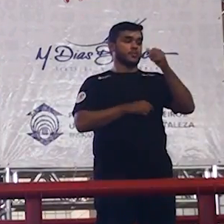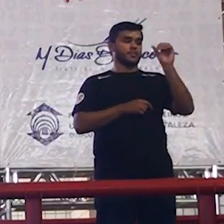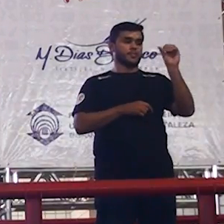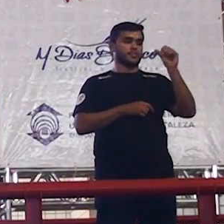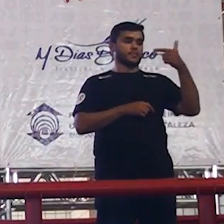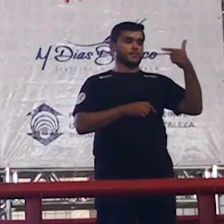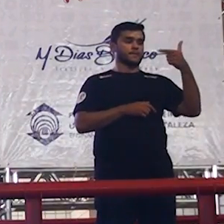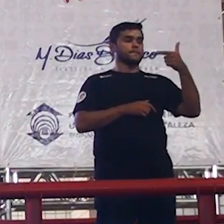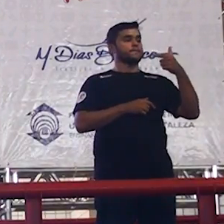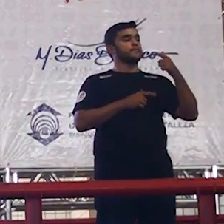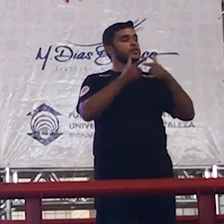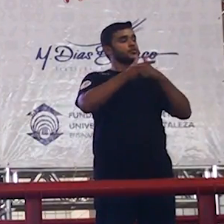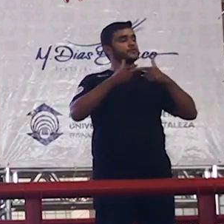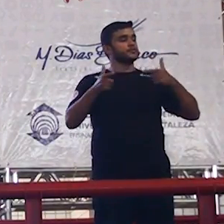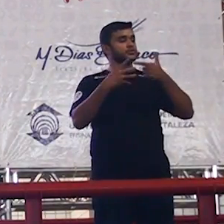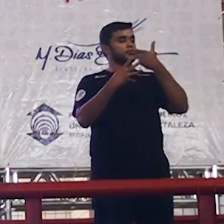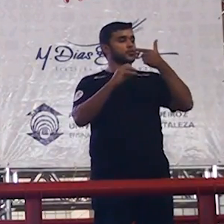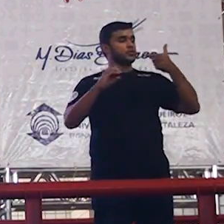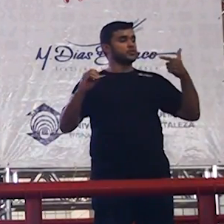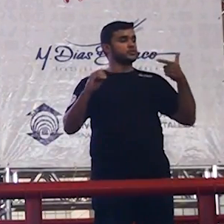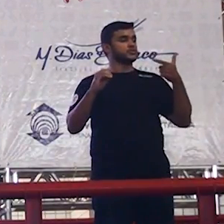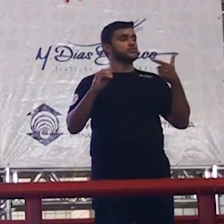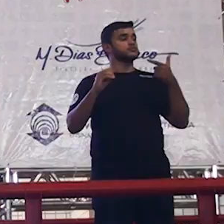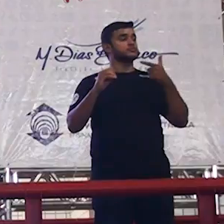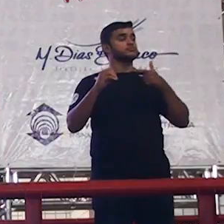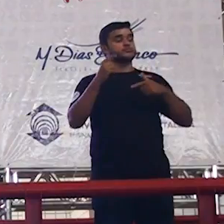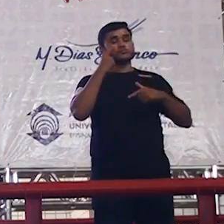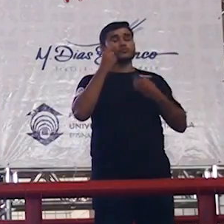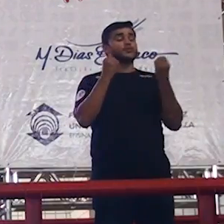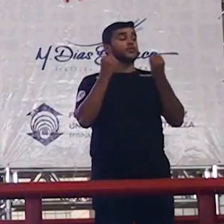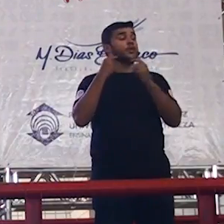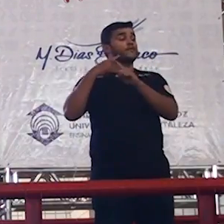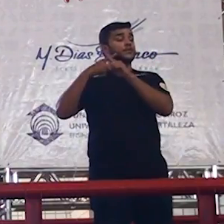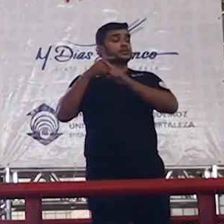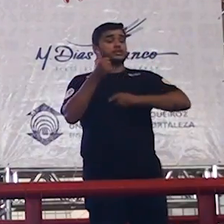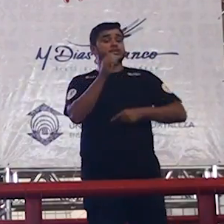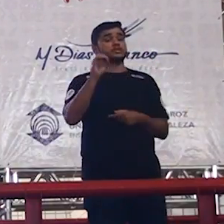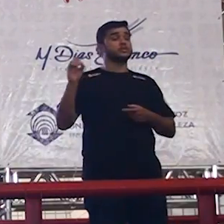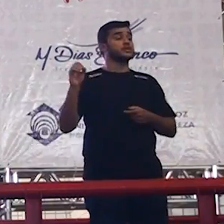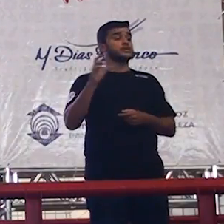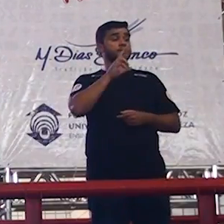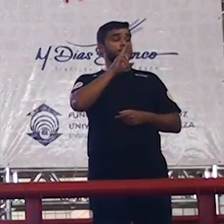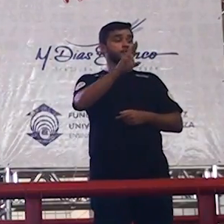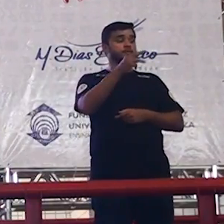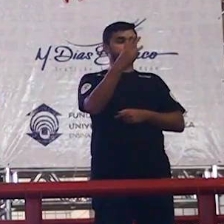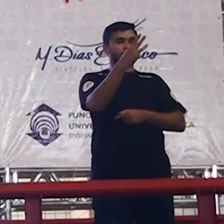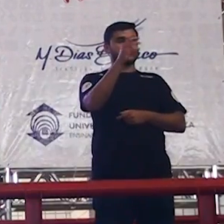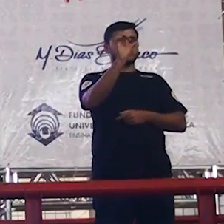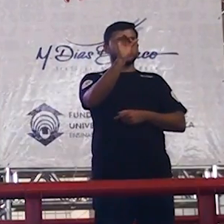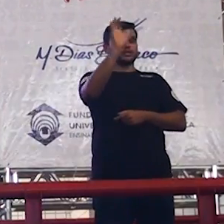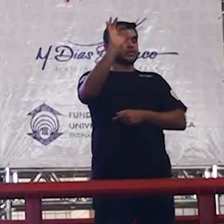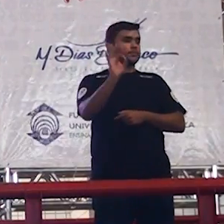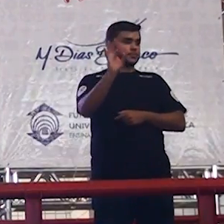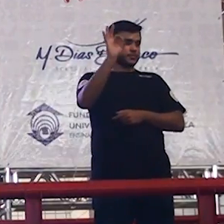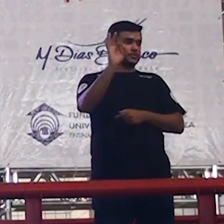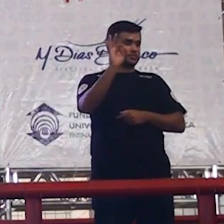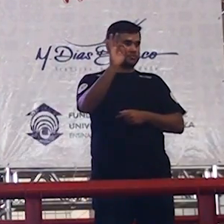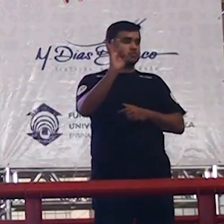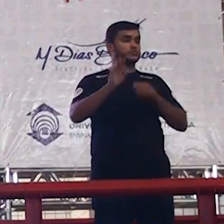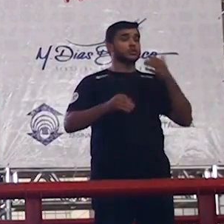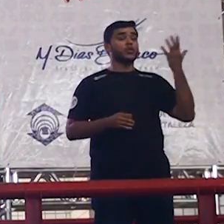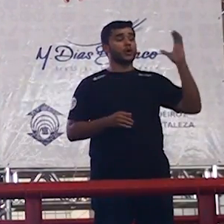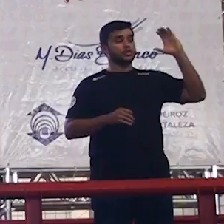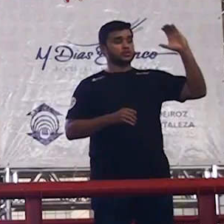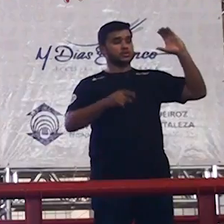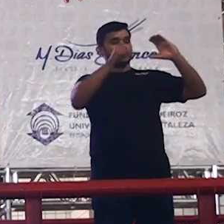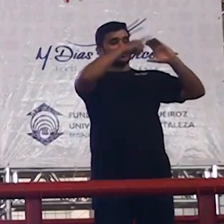162 dividido por 450 vezes 100. Resposta: 36%, letra